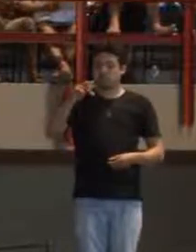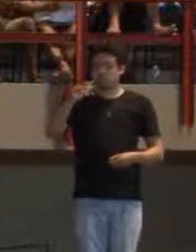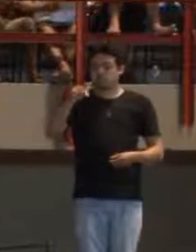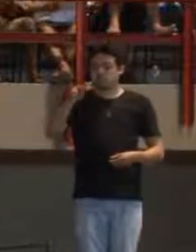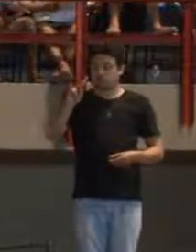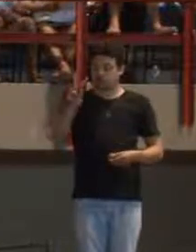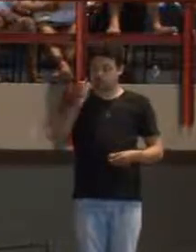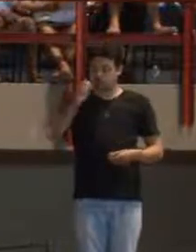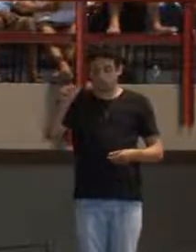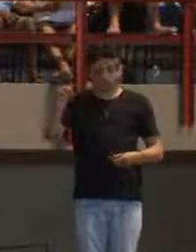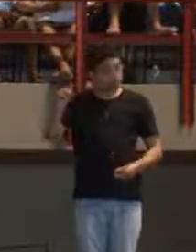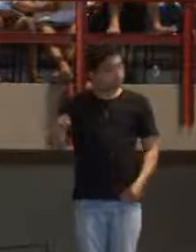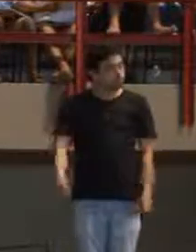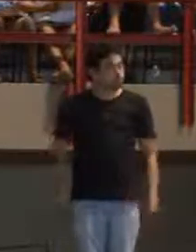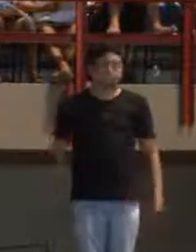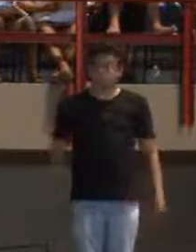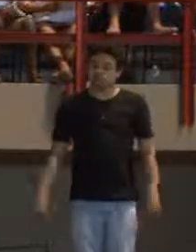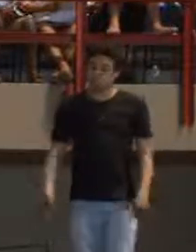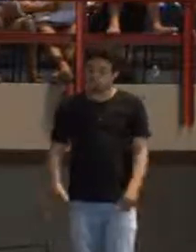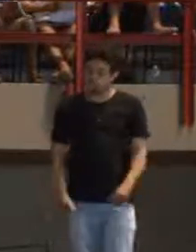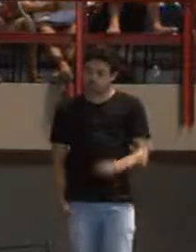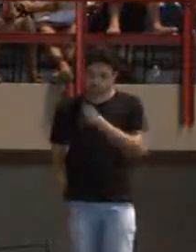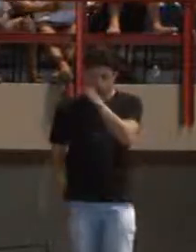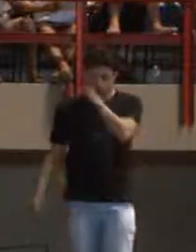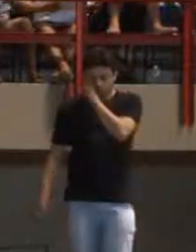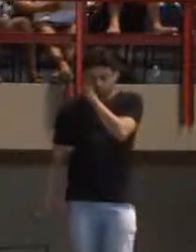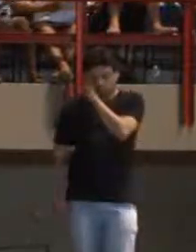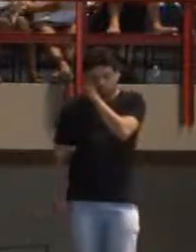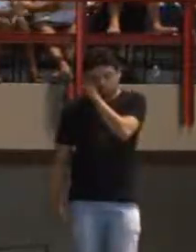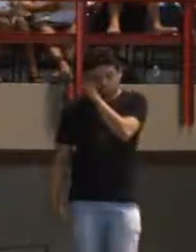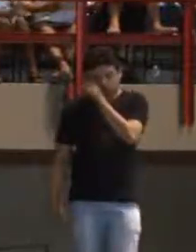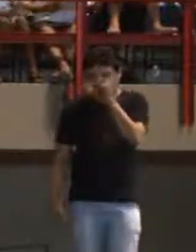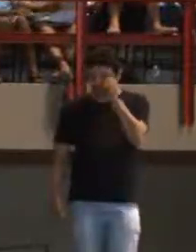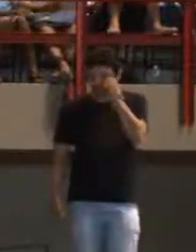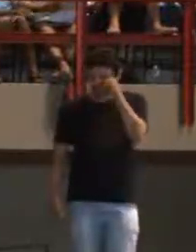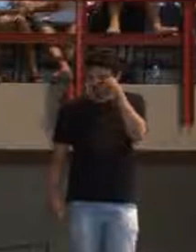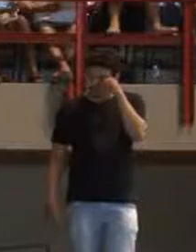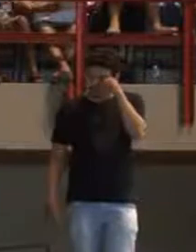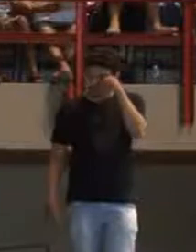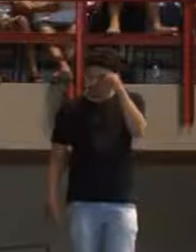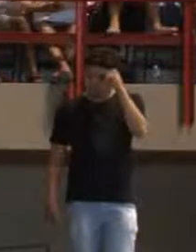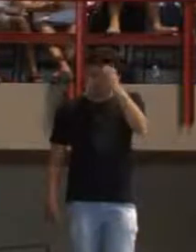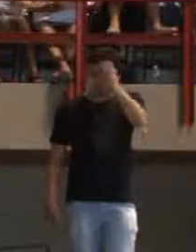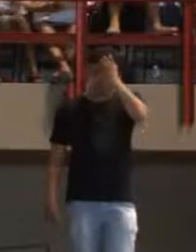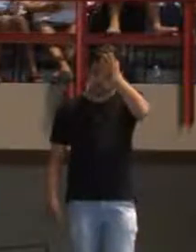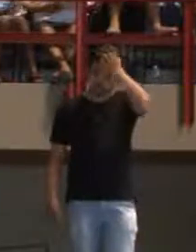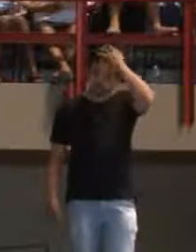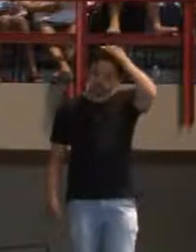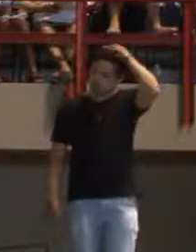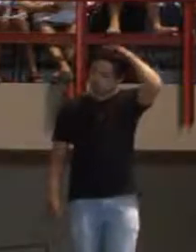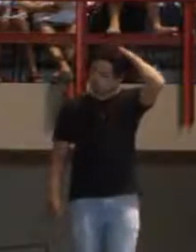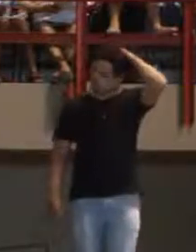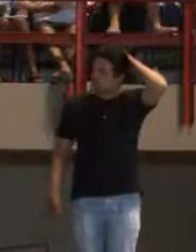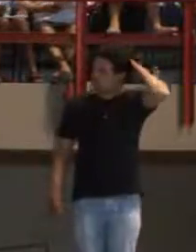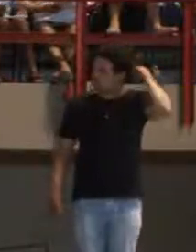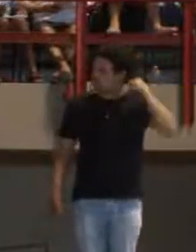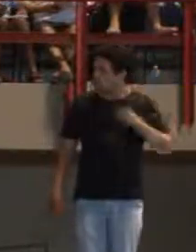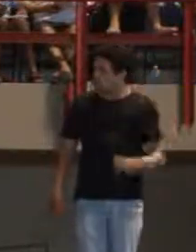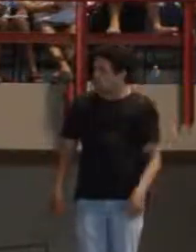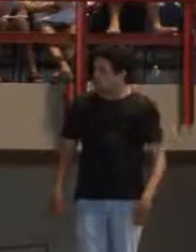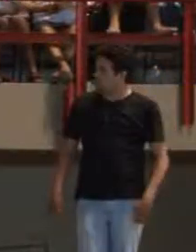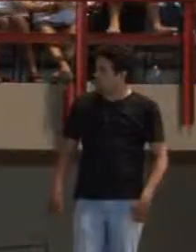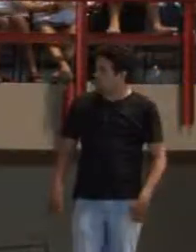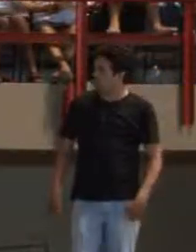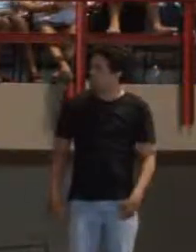são compostos de enxofre, tá? Então acho que está respondida aqui essa primeira pergunta. Aqui vai ter que ser no sorteio mesmo, aqui eu pegar